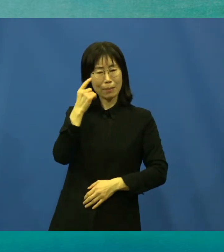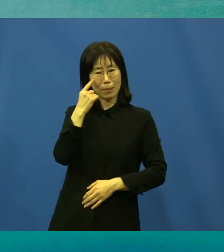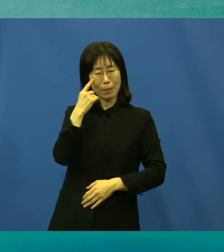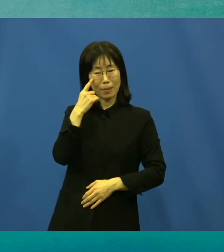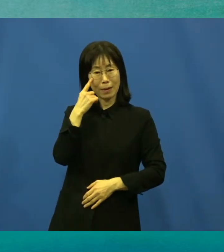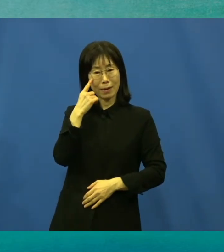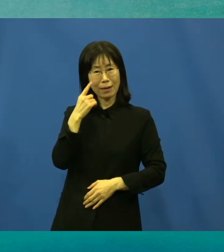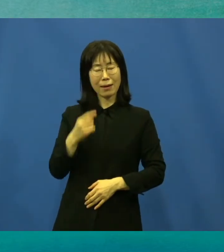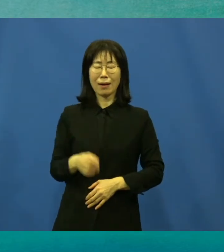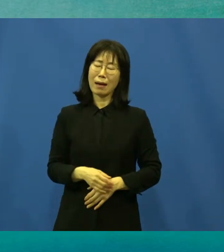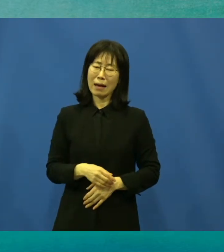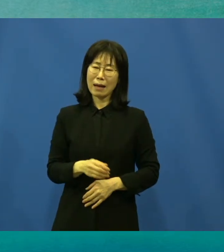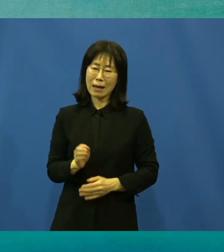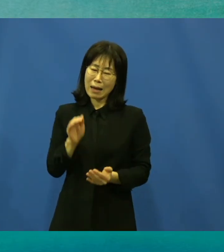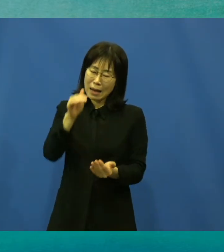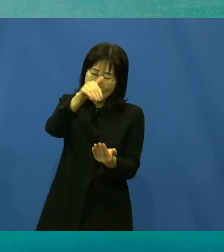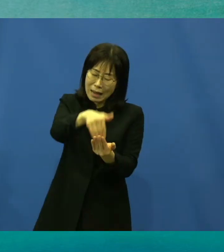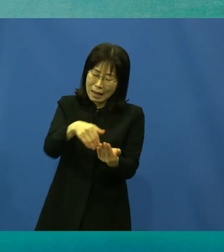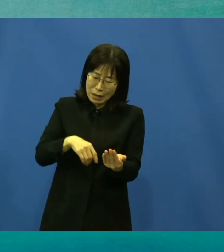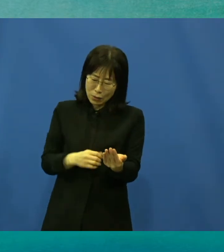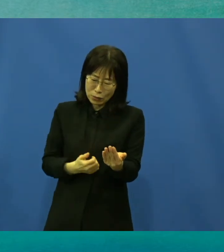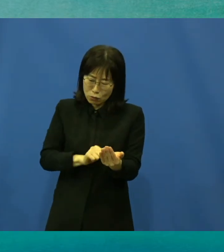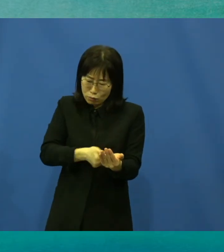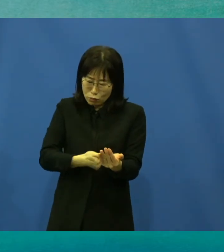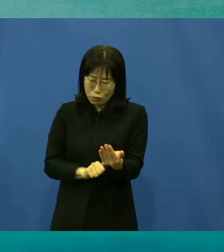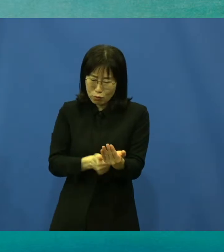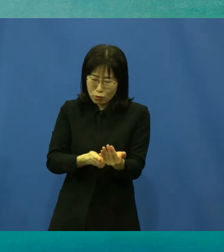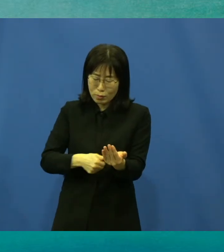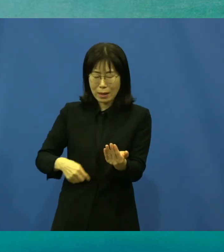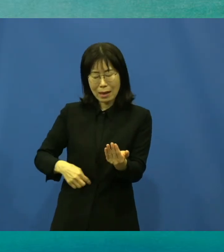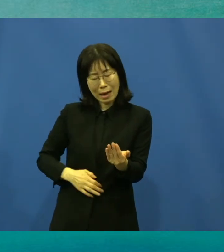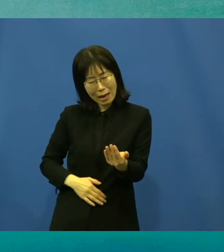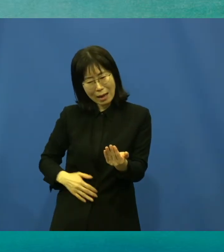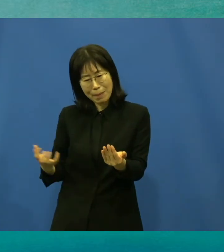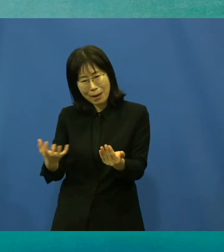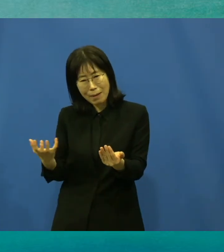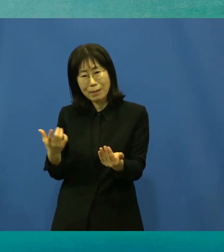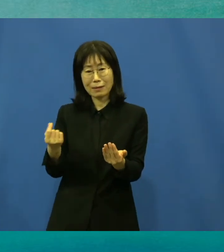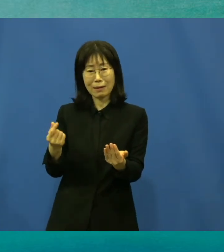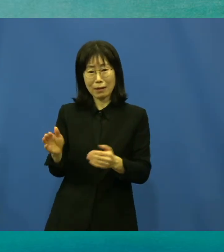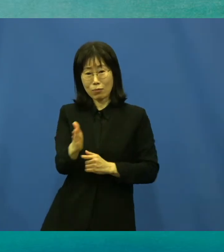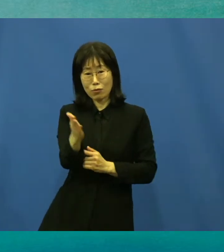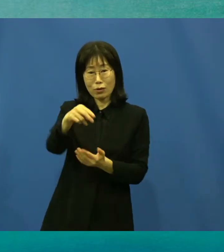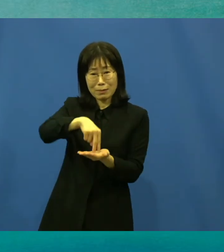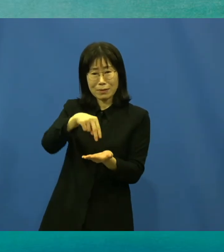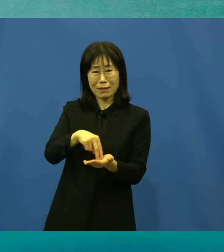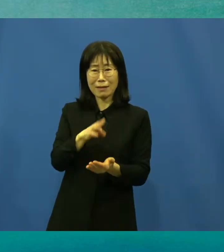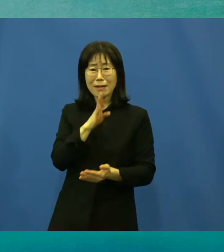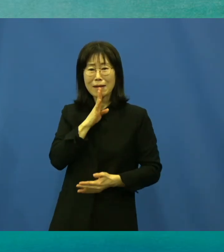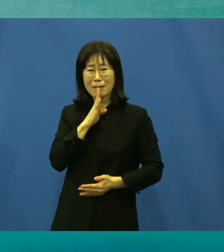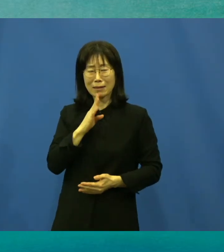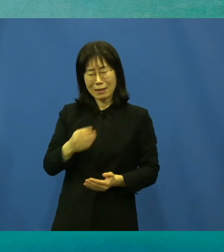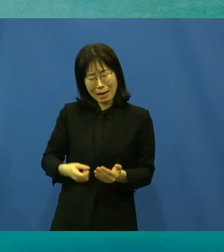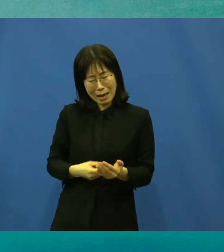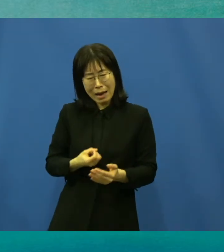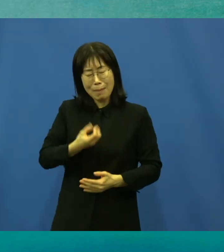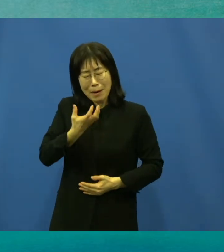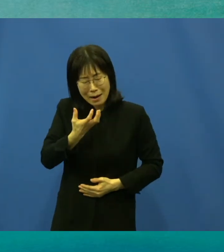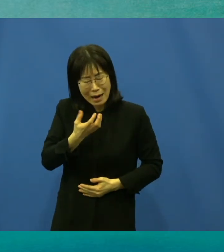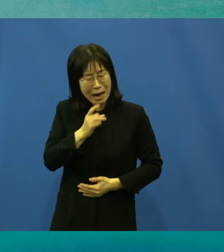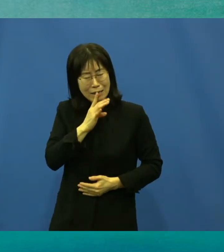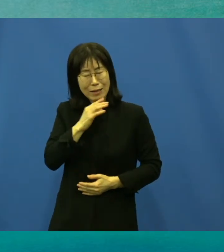그동안 얼마나 힘들었을까? 속이 얼마나 거북했을까? 이건 소화시킬 수도 없고 내뱉을 수도